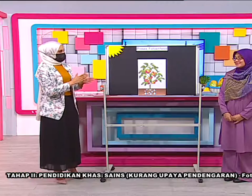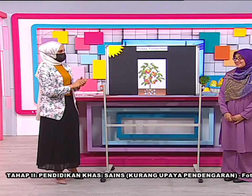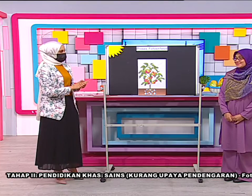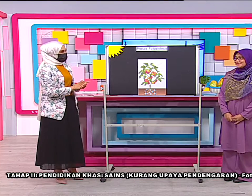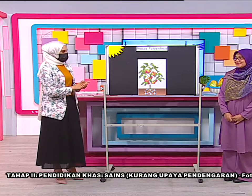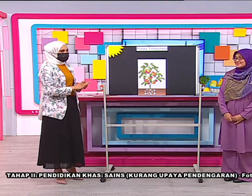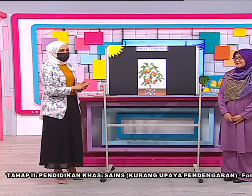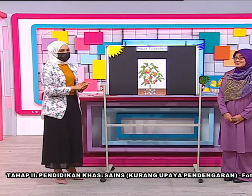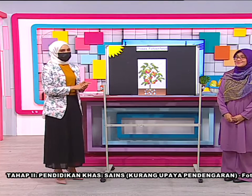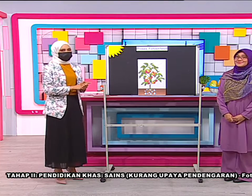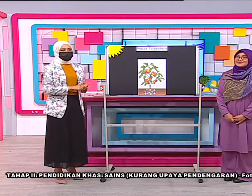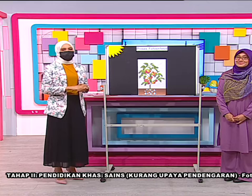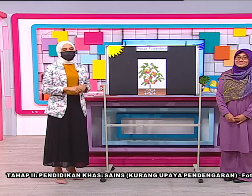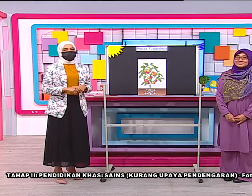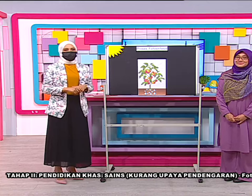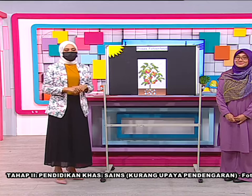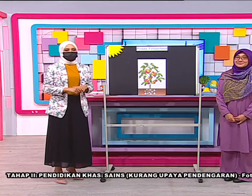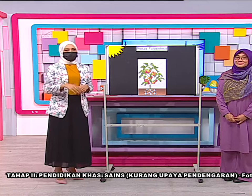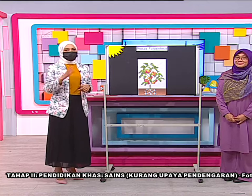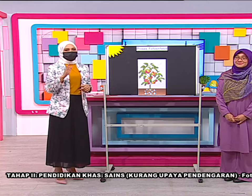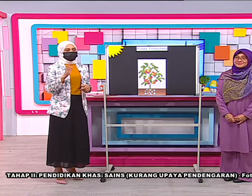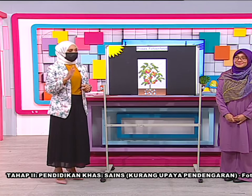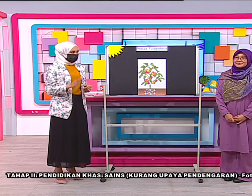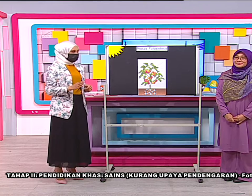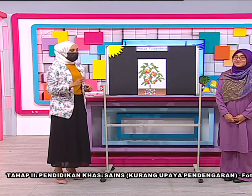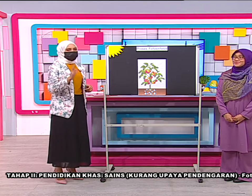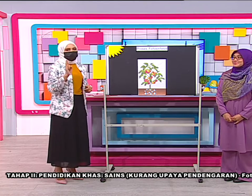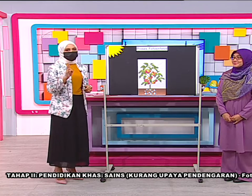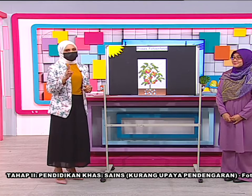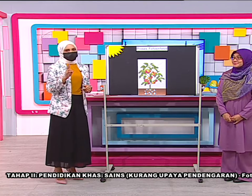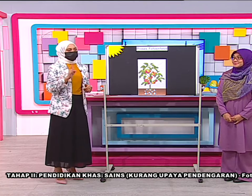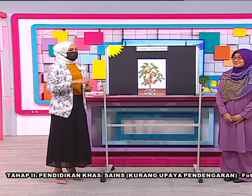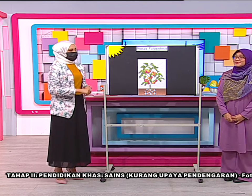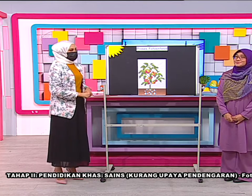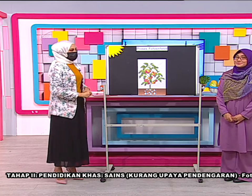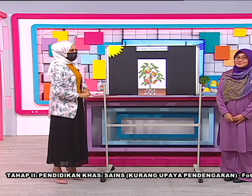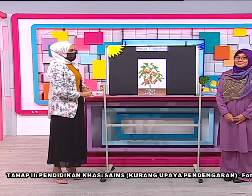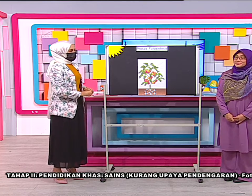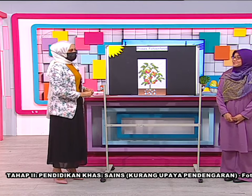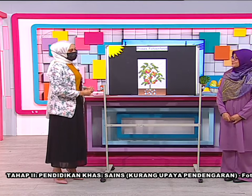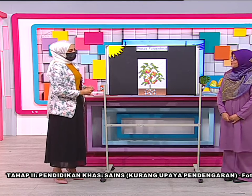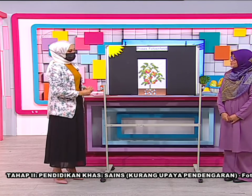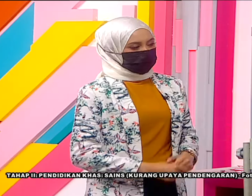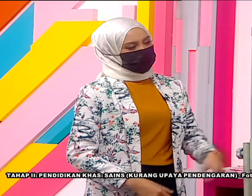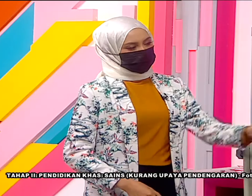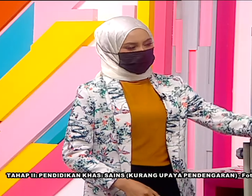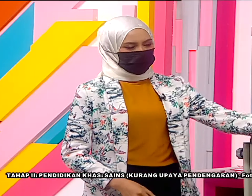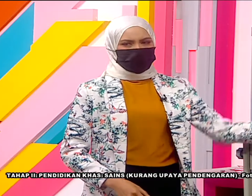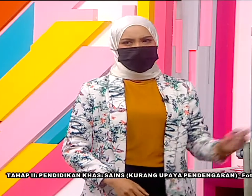hari ini cut enak belajar tentang size untuk murid-murid pendidikan khas tahap2 kece go tadi kece gunakse tumbuhan